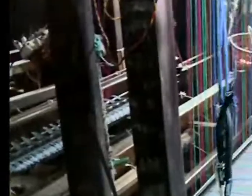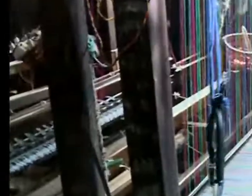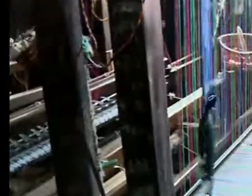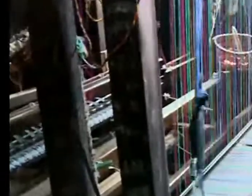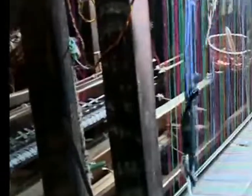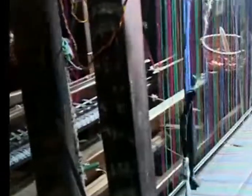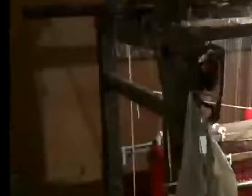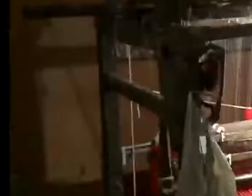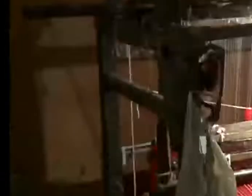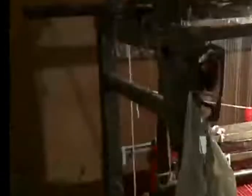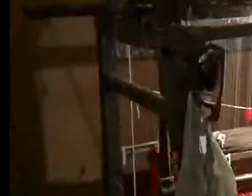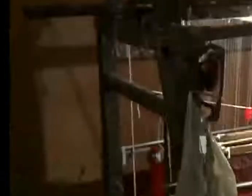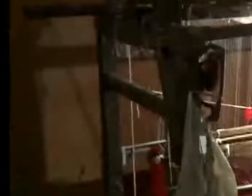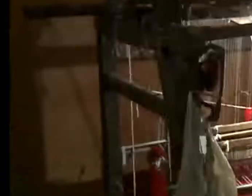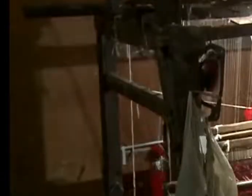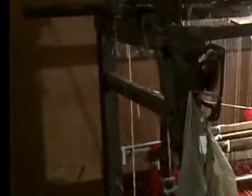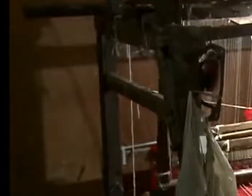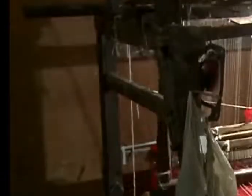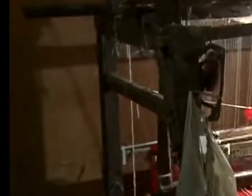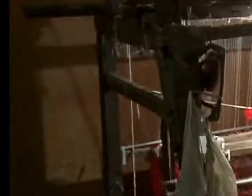संसाधन समय की सीमा से